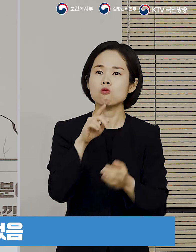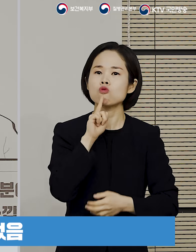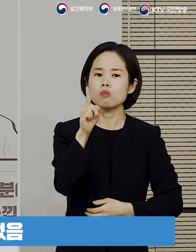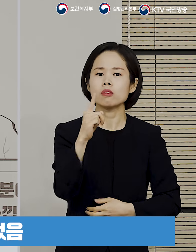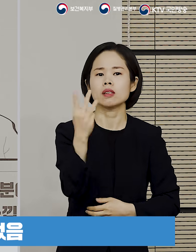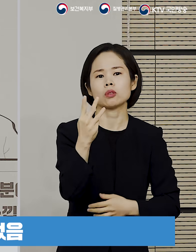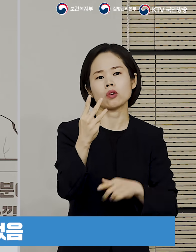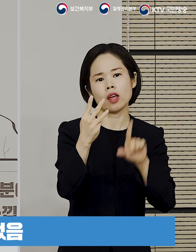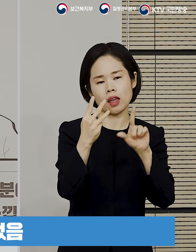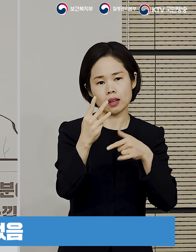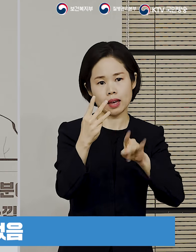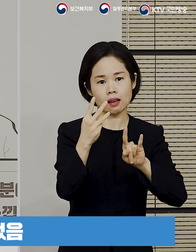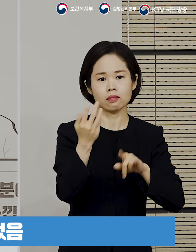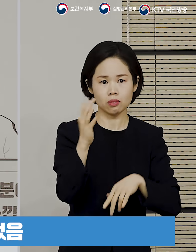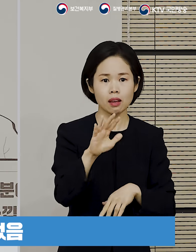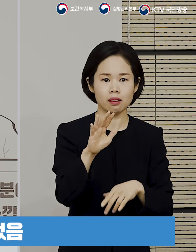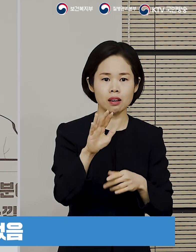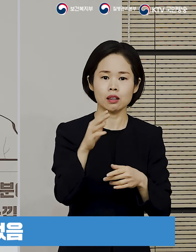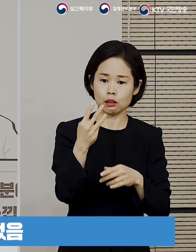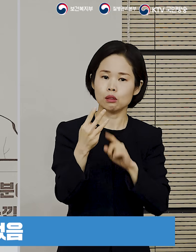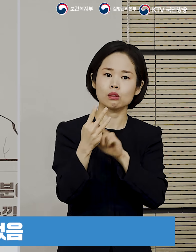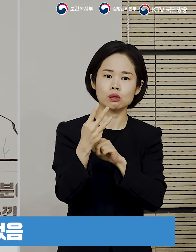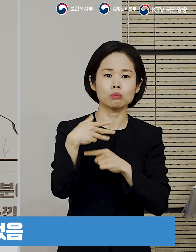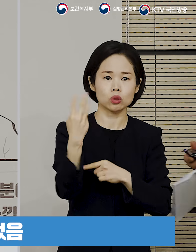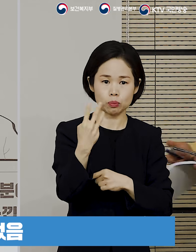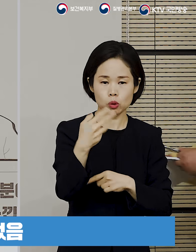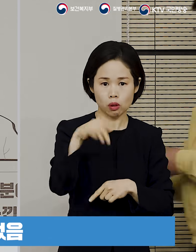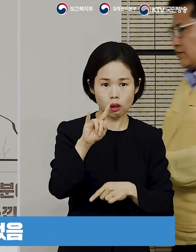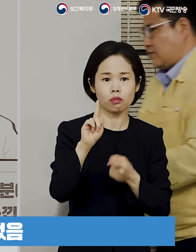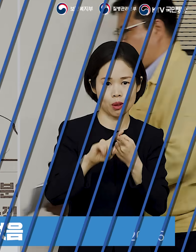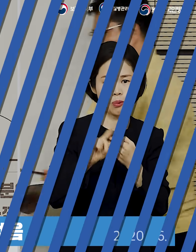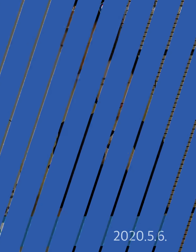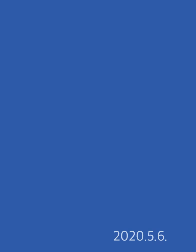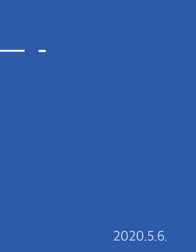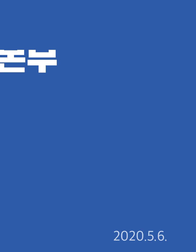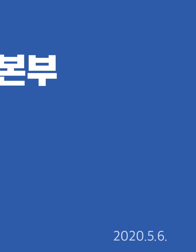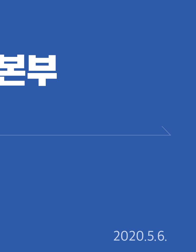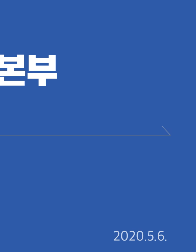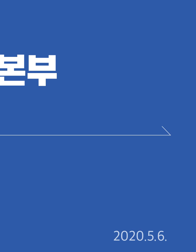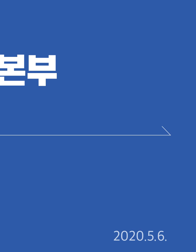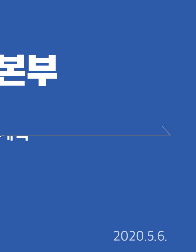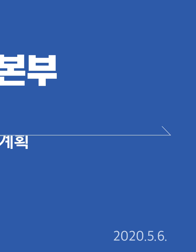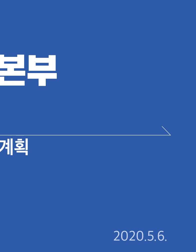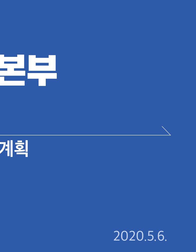안심밴드를 총 3,000개 주문해서 제작을 했는데 아직 그 숫자에는 변동이 없습니다.